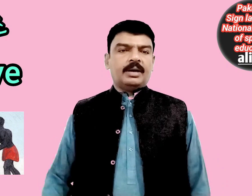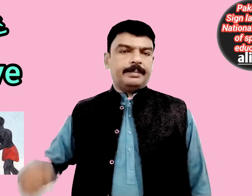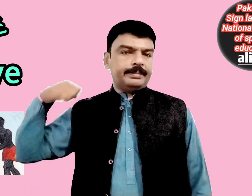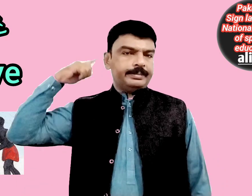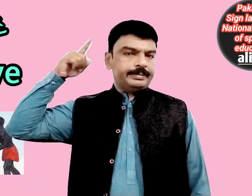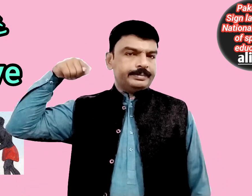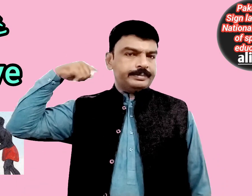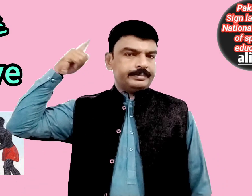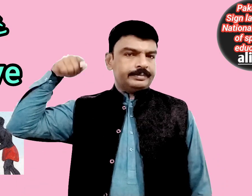Ghulam.